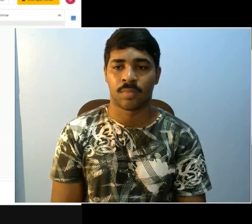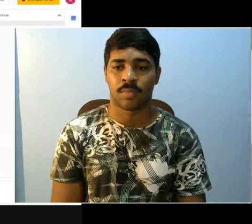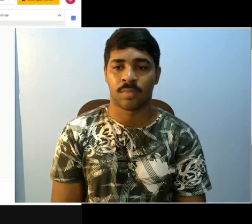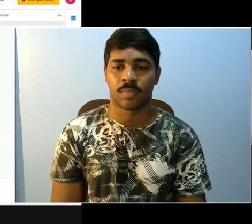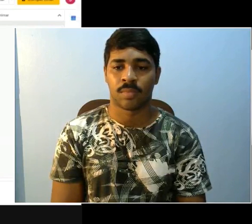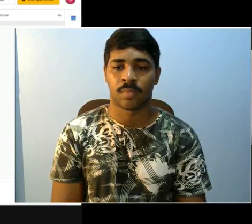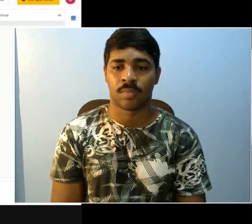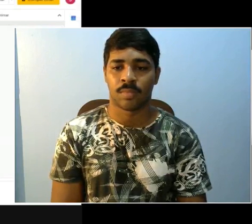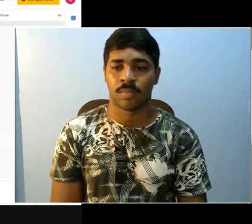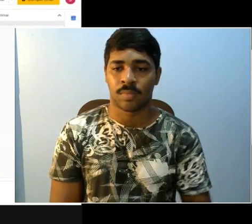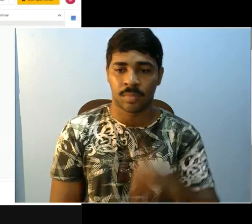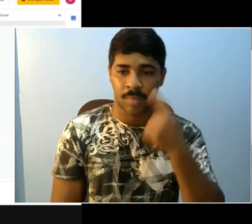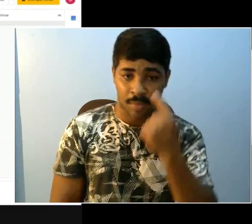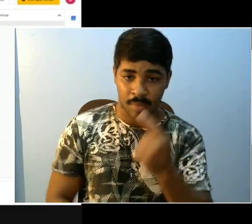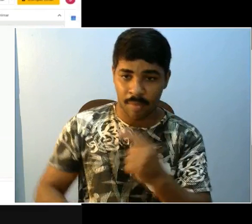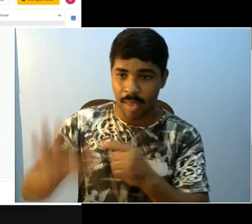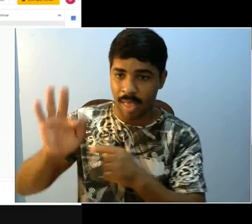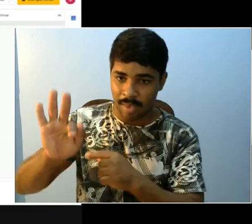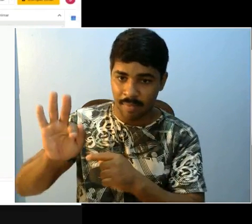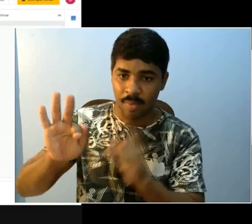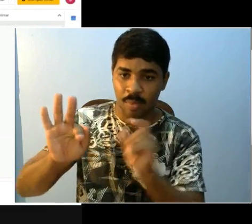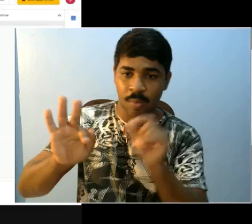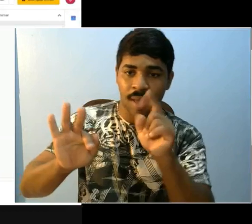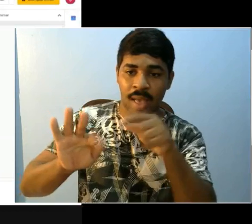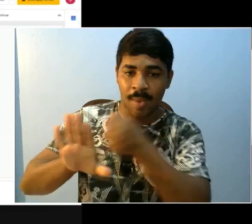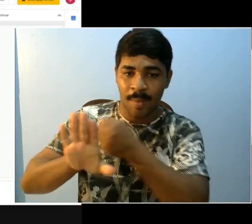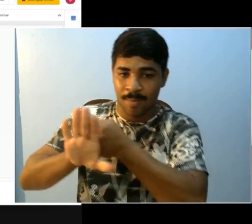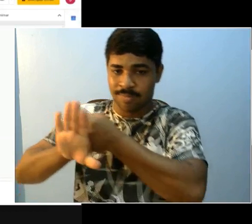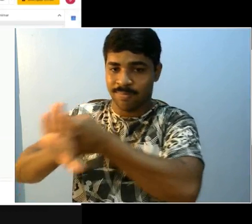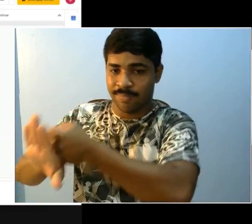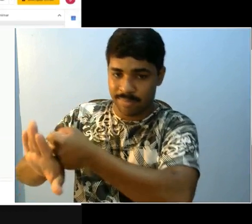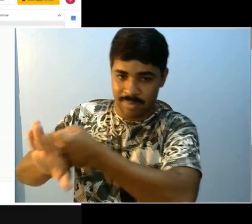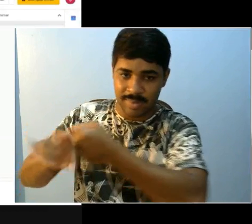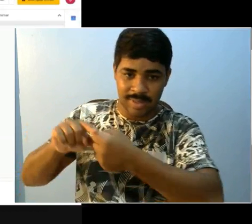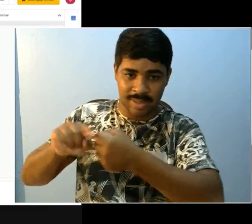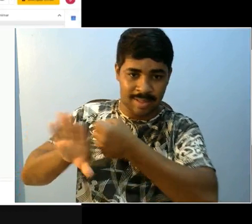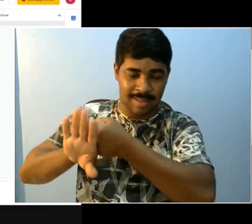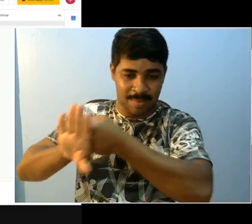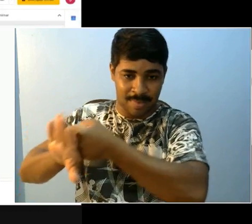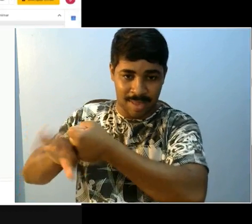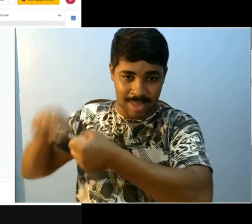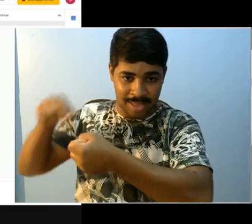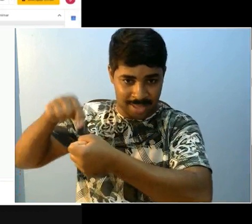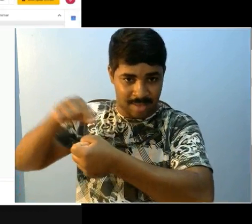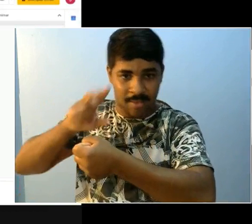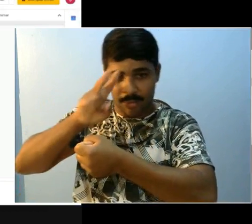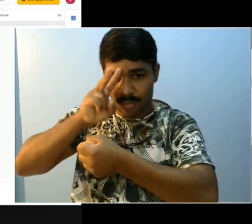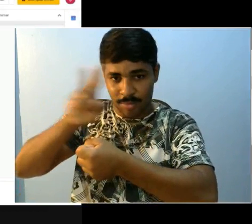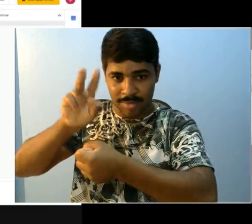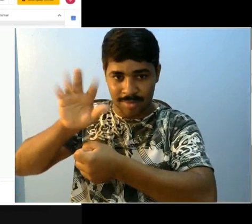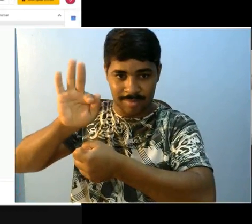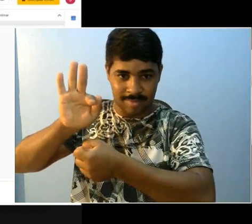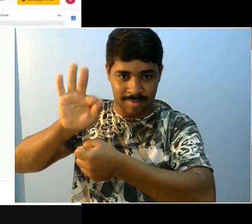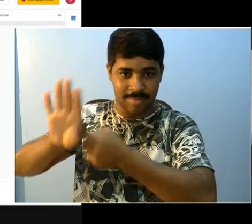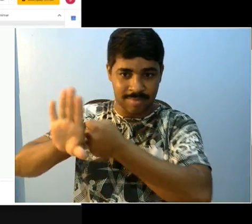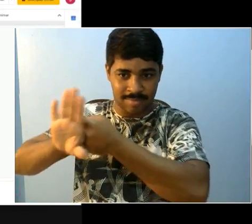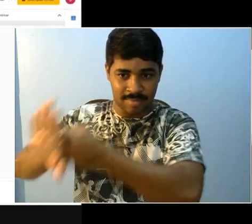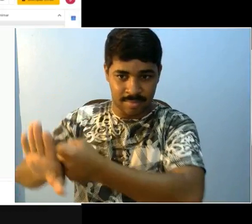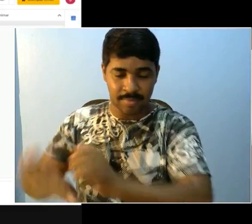Então, a força F é a força que empurra o bloco. Essa força... O que aconteceu